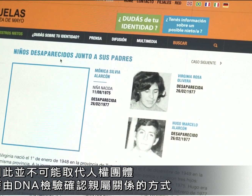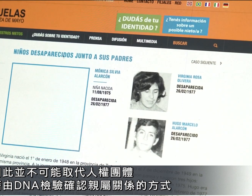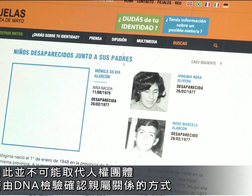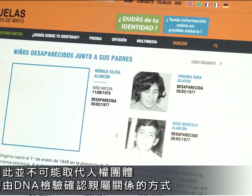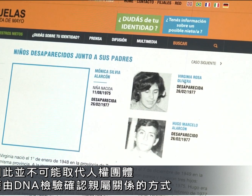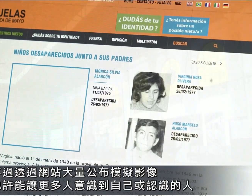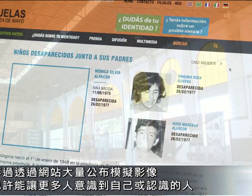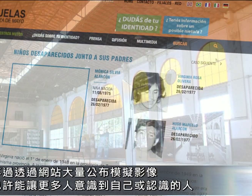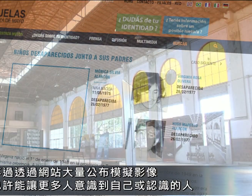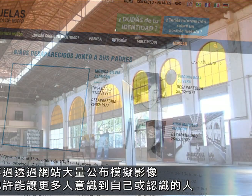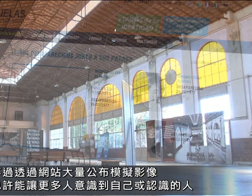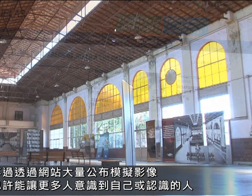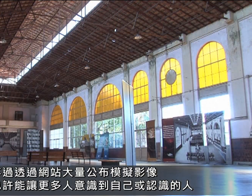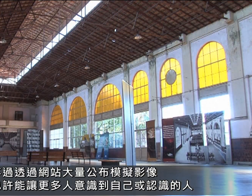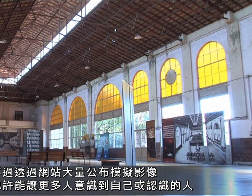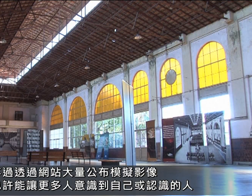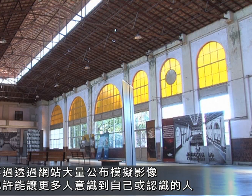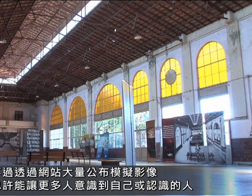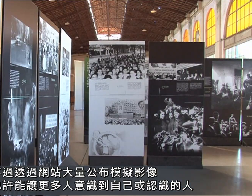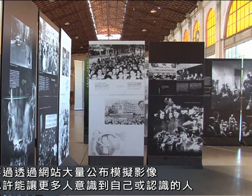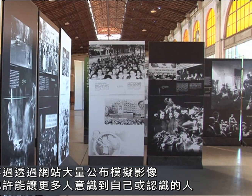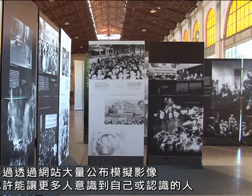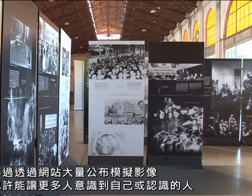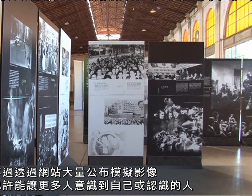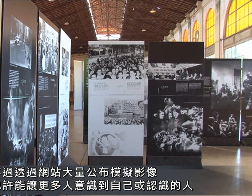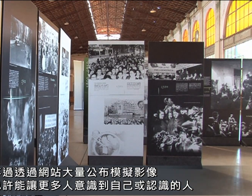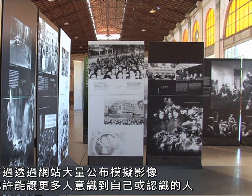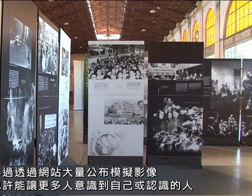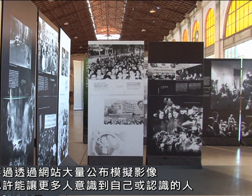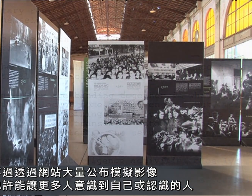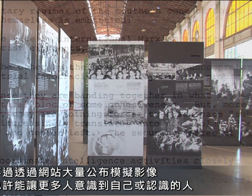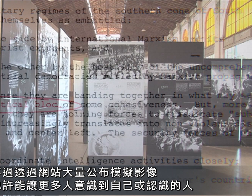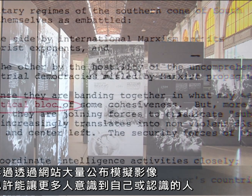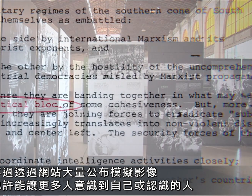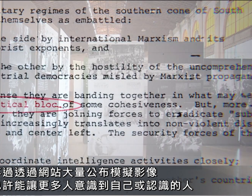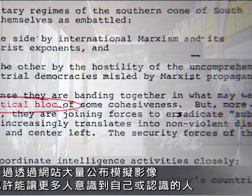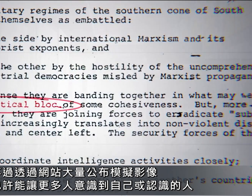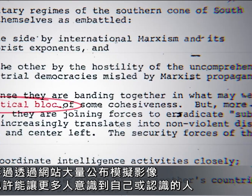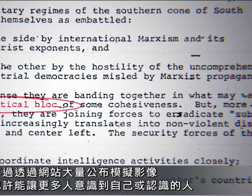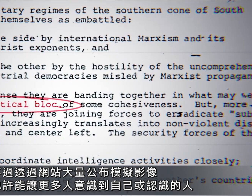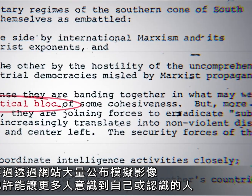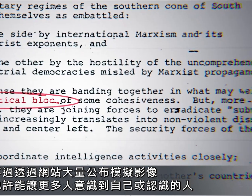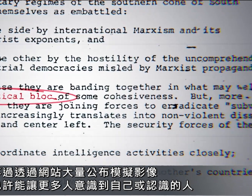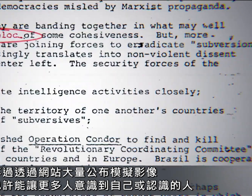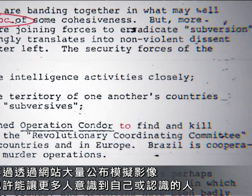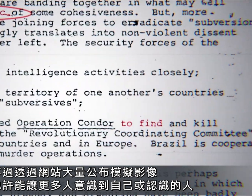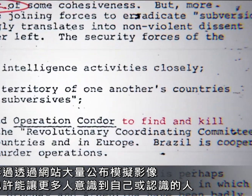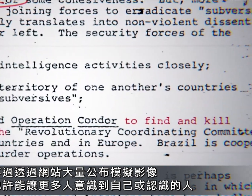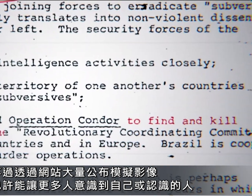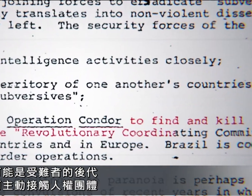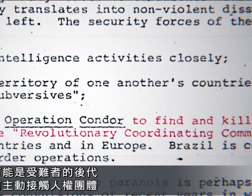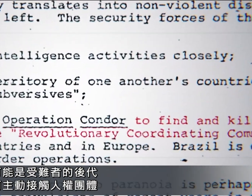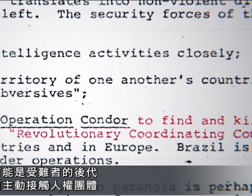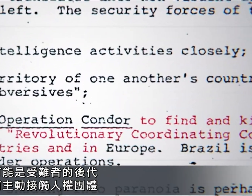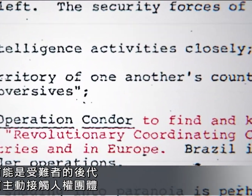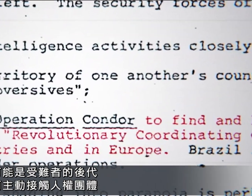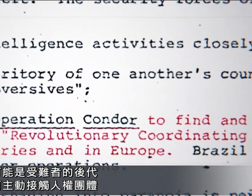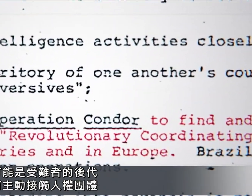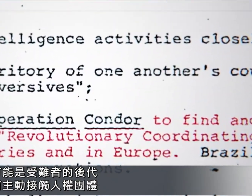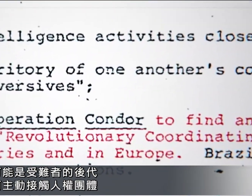不过，透过网站大量公布模拟影像，也许能让更多人意识到自己或认识的人可能是受难者的后代，而主动接触